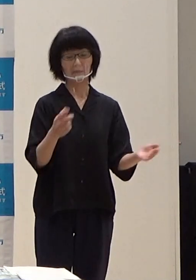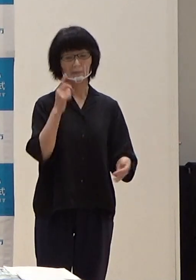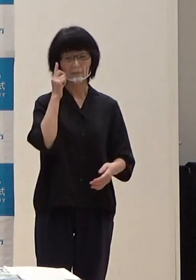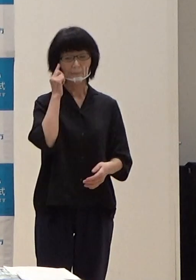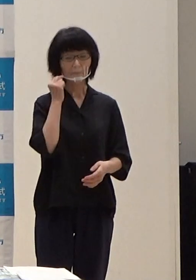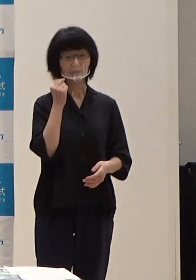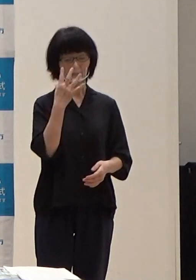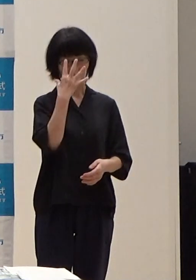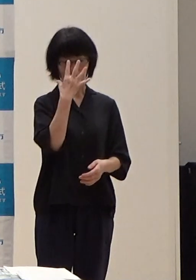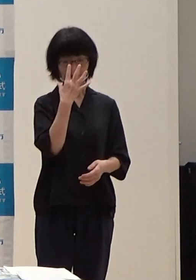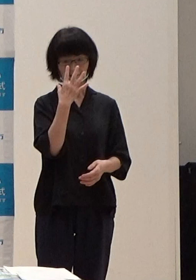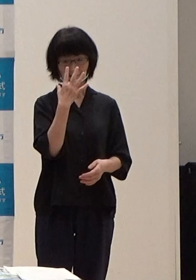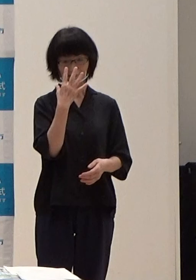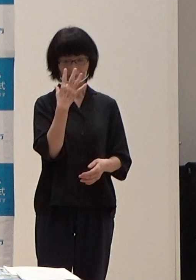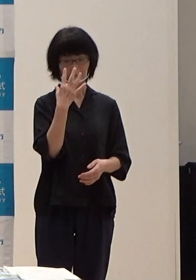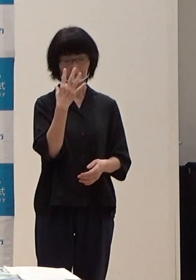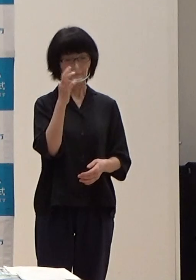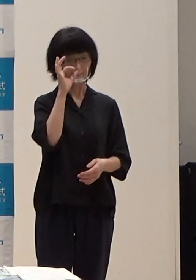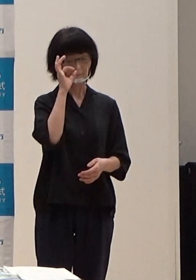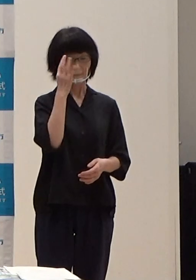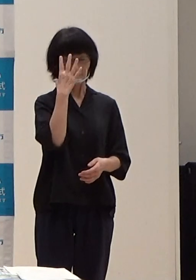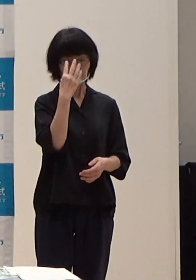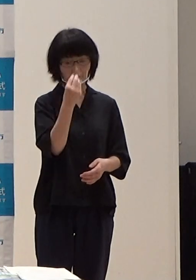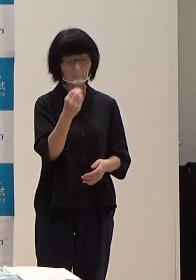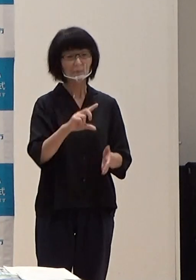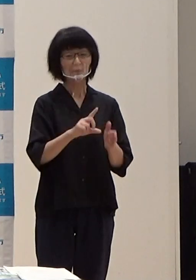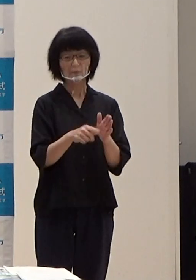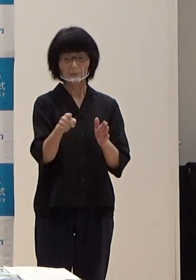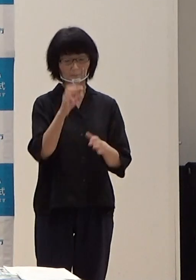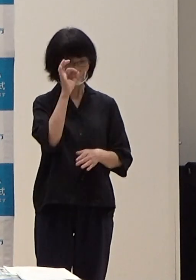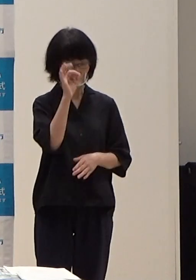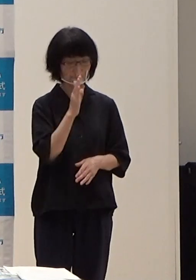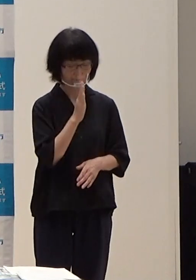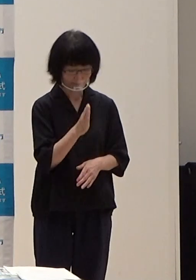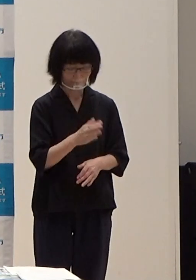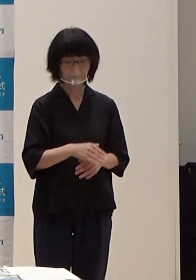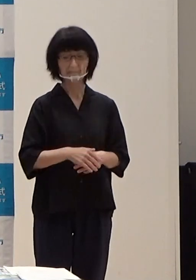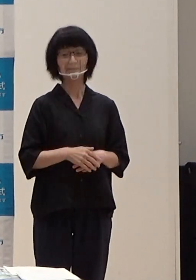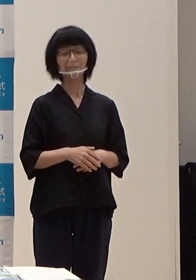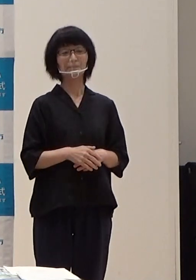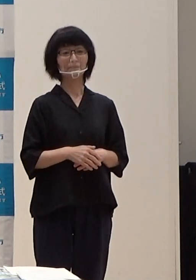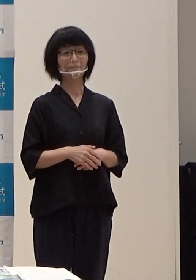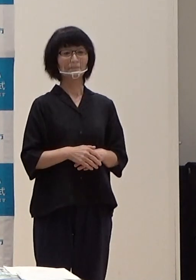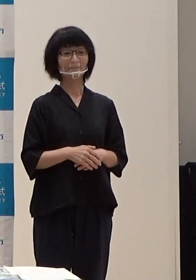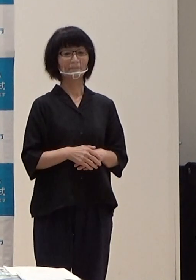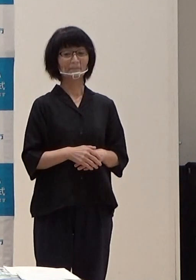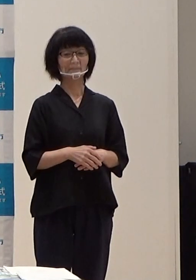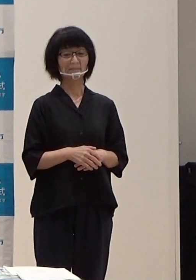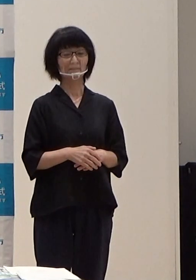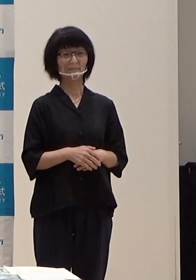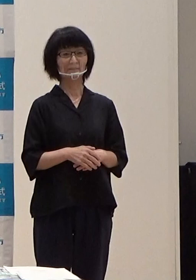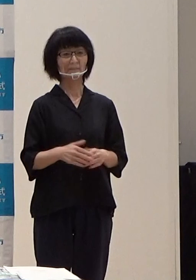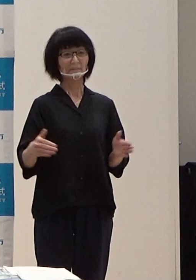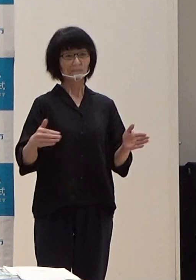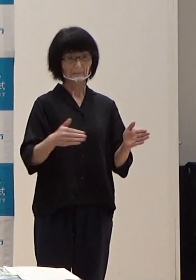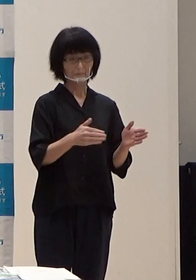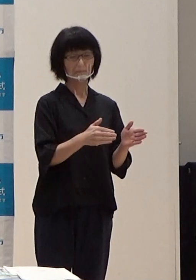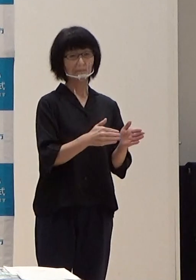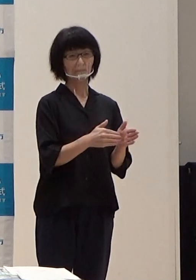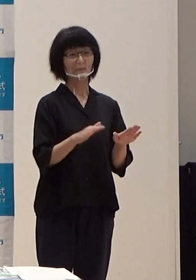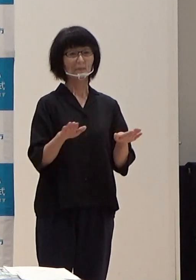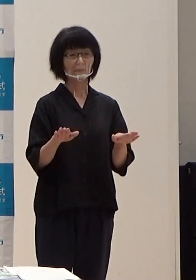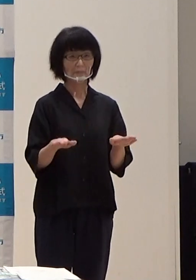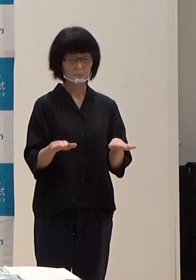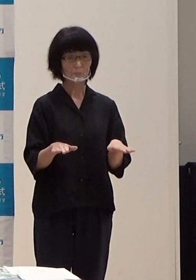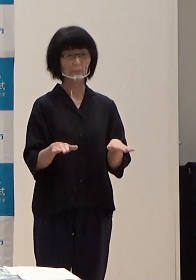心おありの方については見ていただければと存ずる次第でございます。以上があの今日